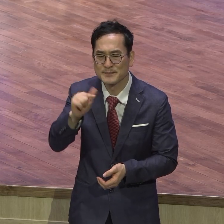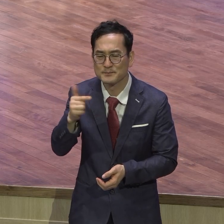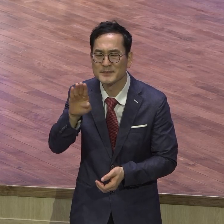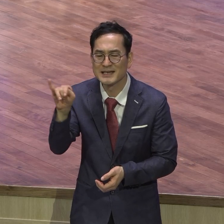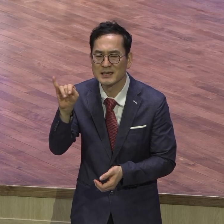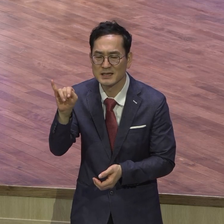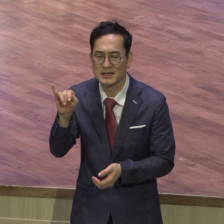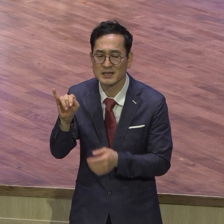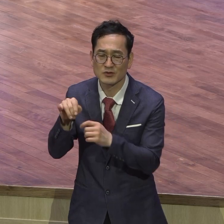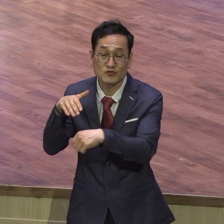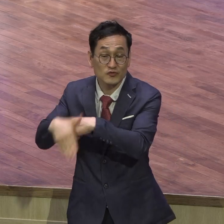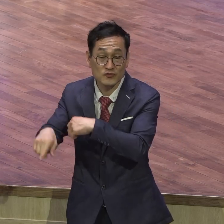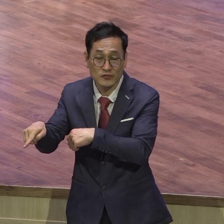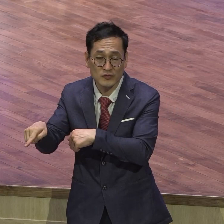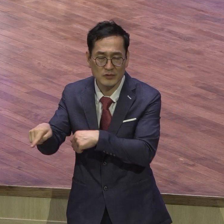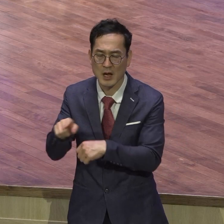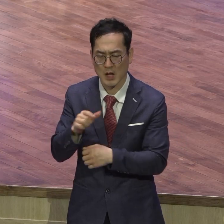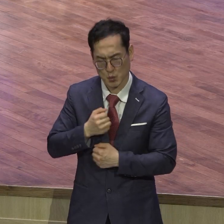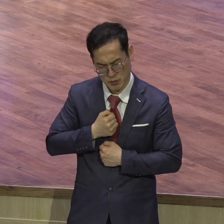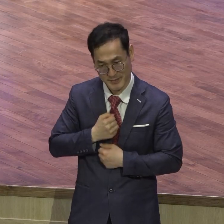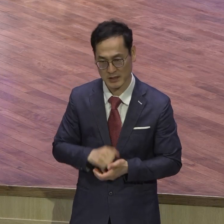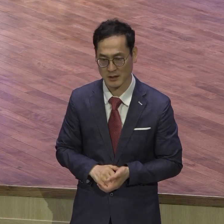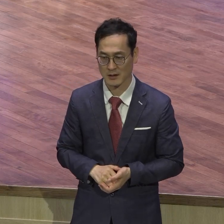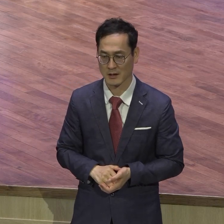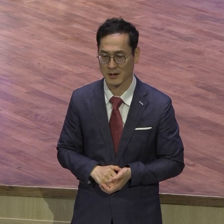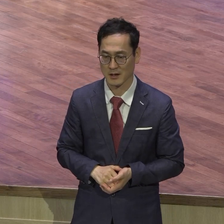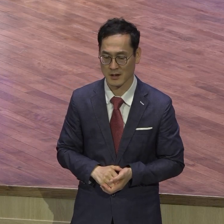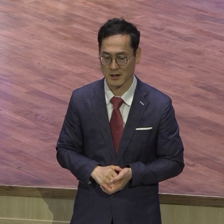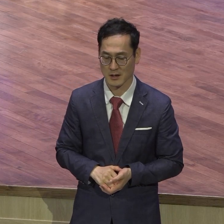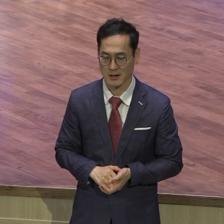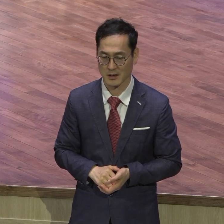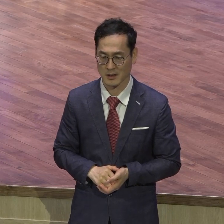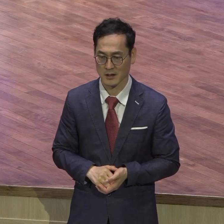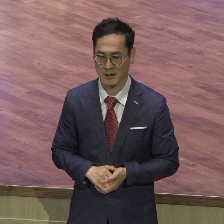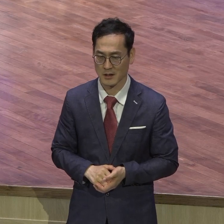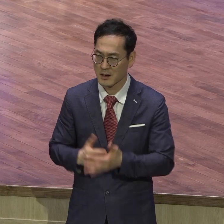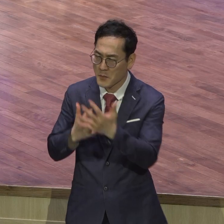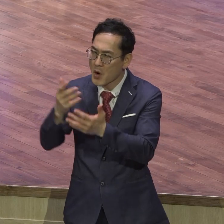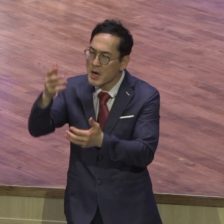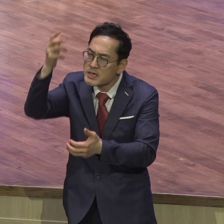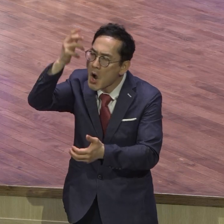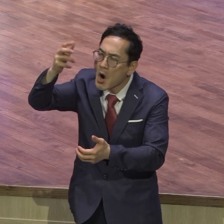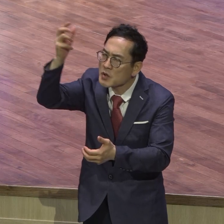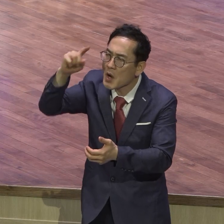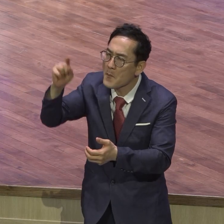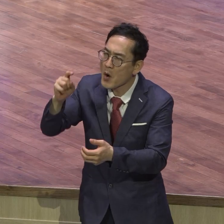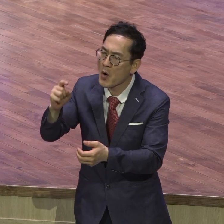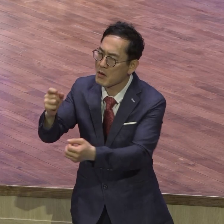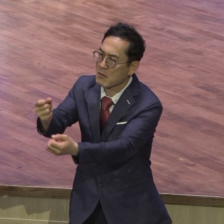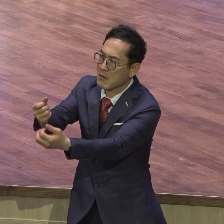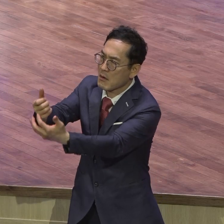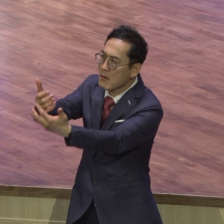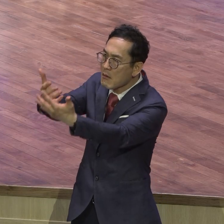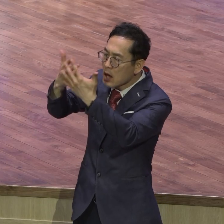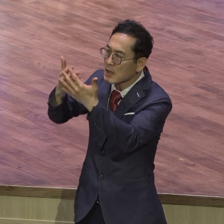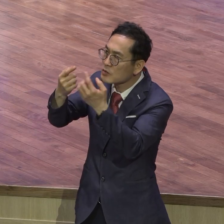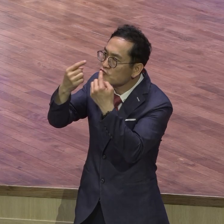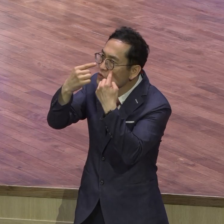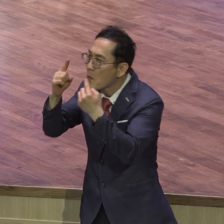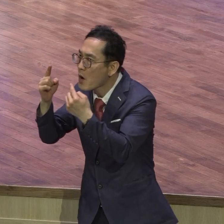중요하지만 막연한 신비주의적 체험이 아니에요 하나님의 말씀에 근거한